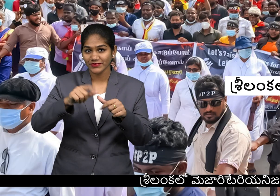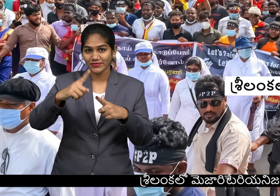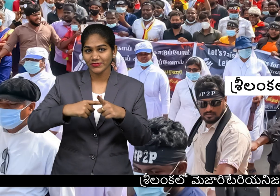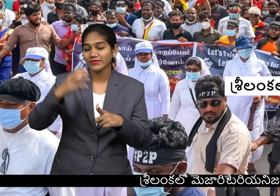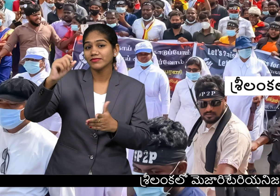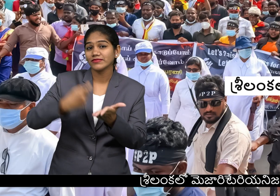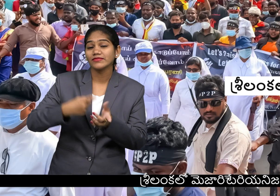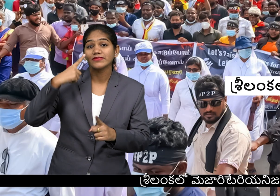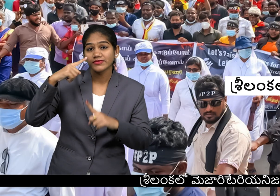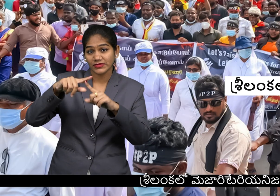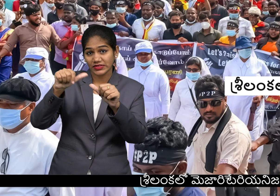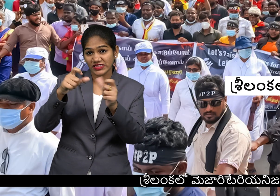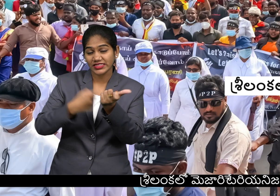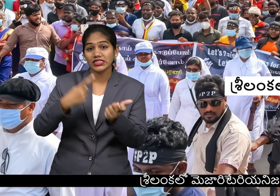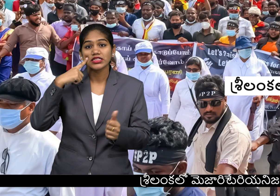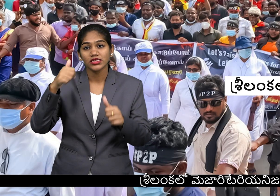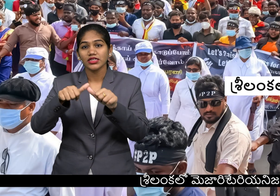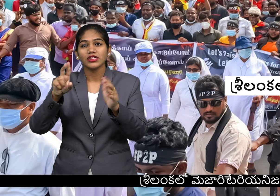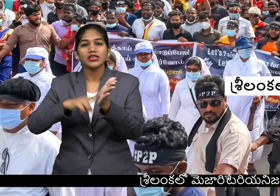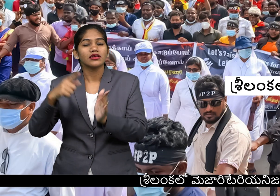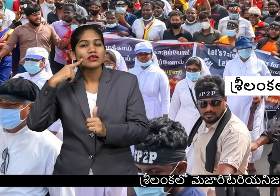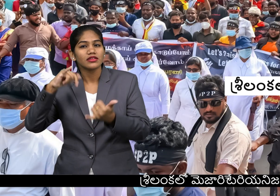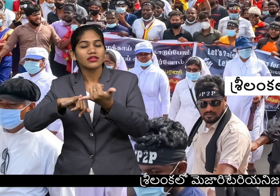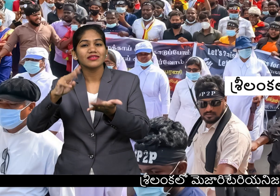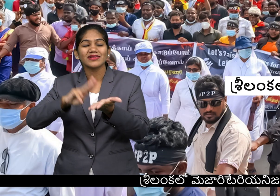శ్రీలంకలో మెజారిటేరియనిజం.